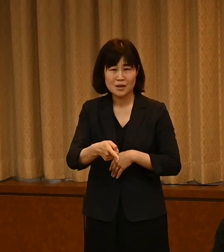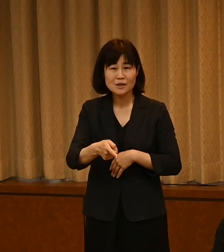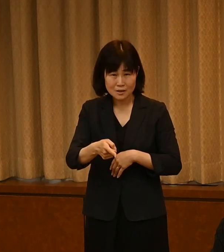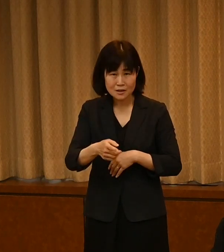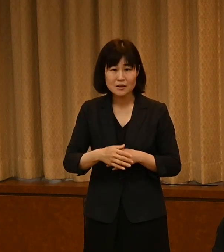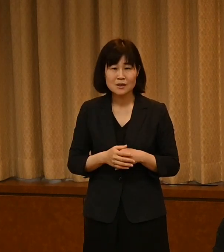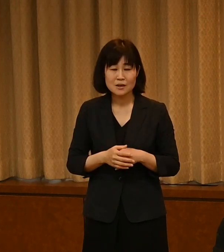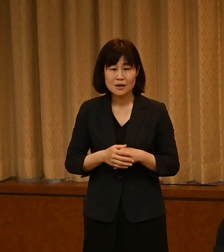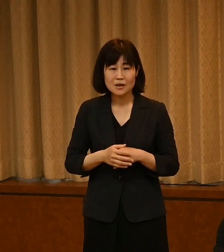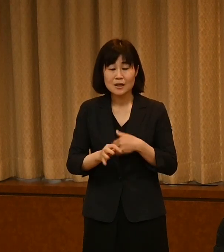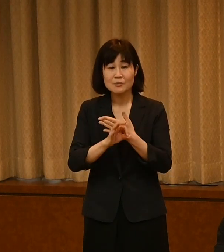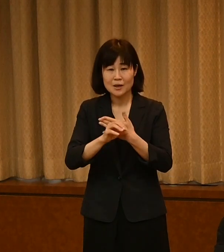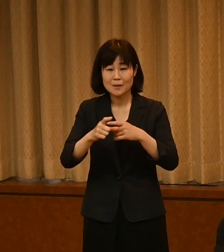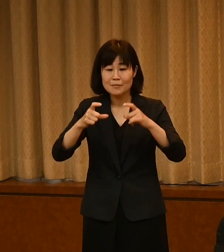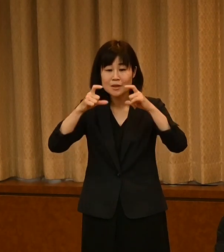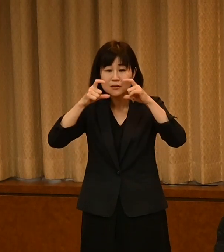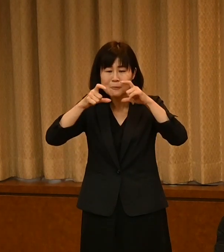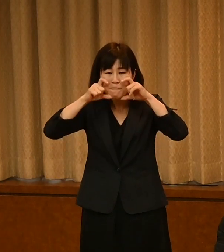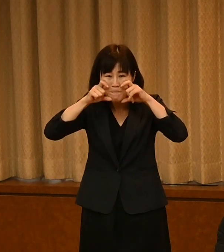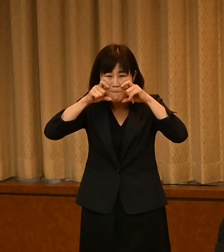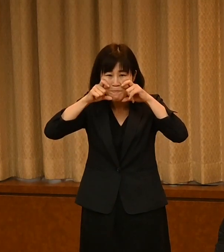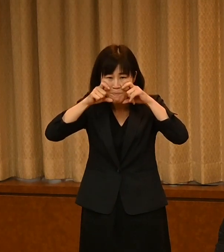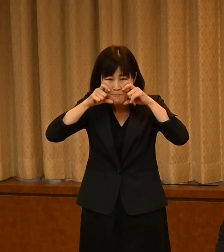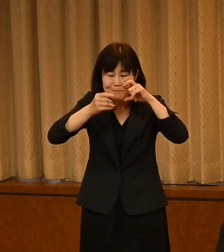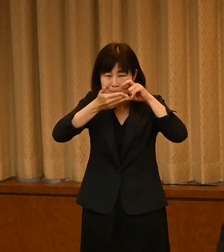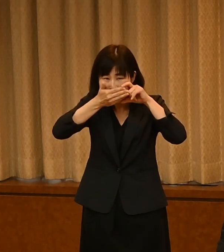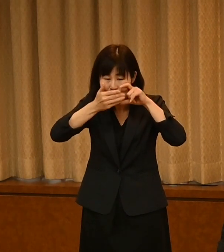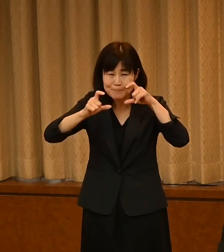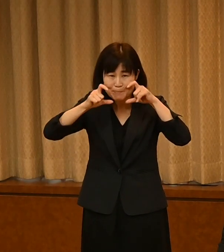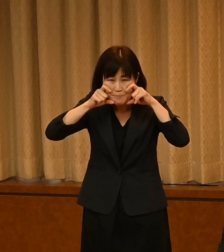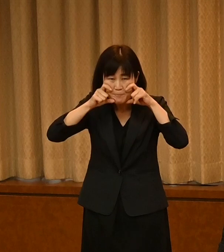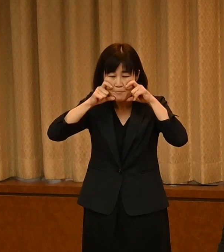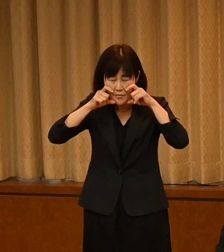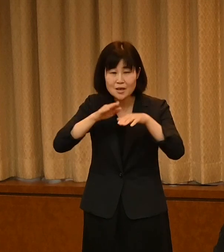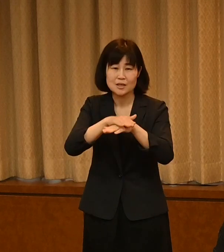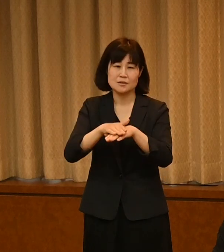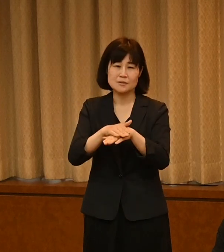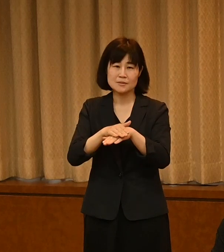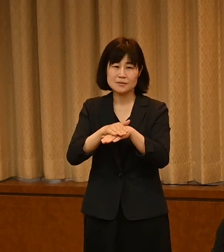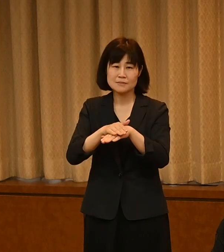は顔との隙間なく着用していただくこと、